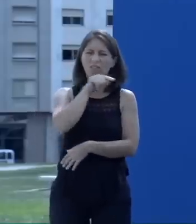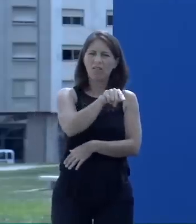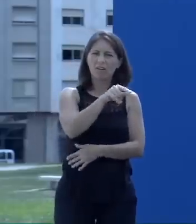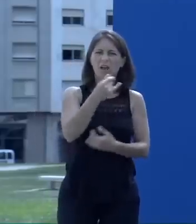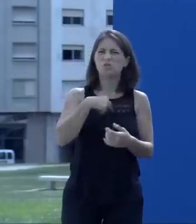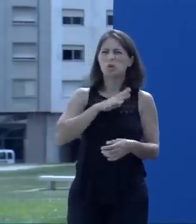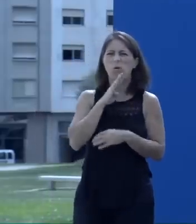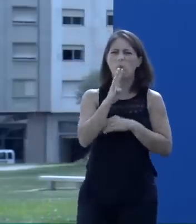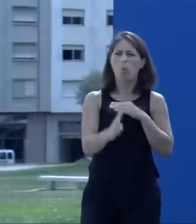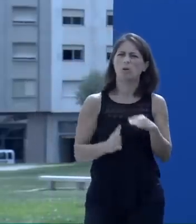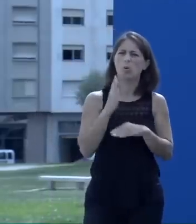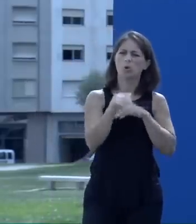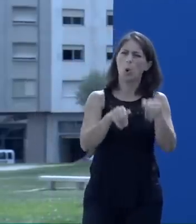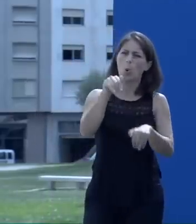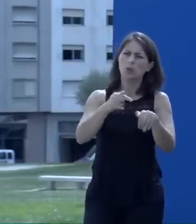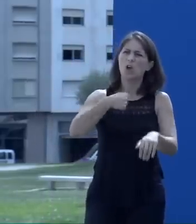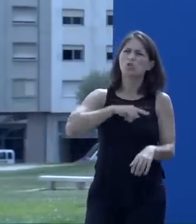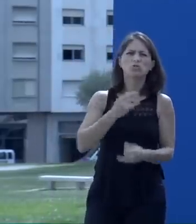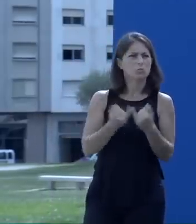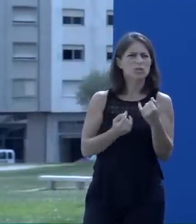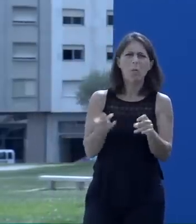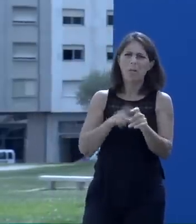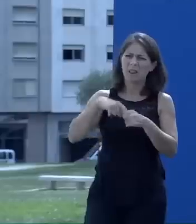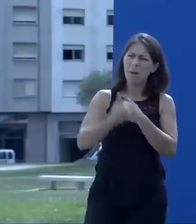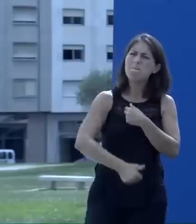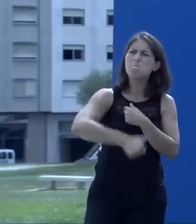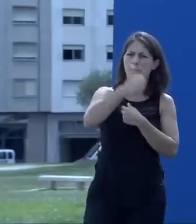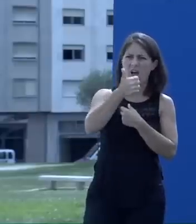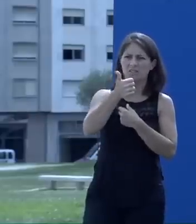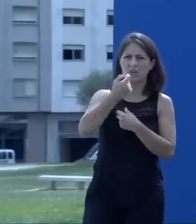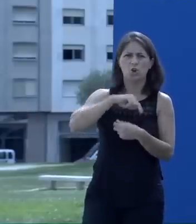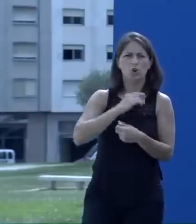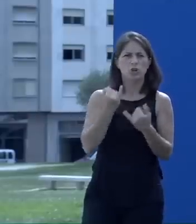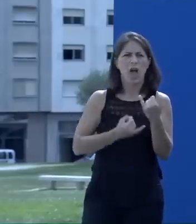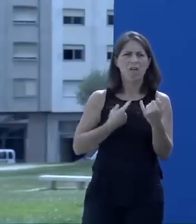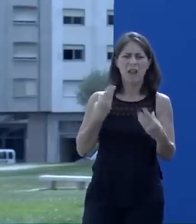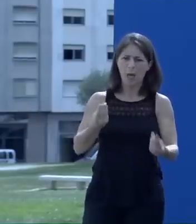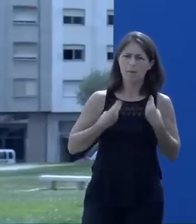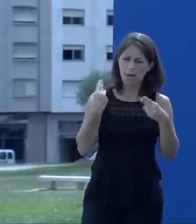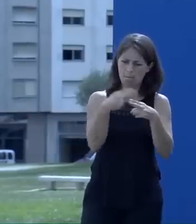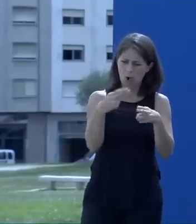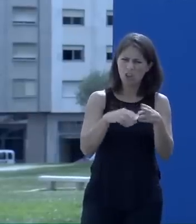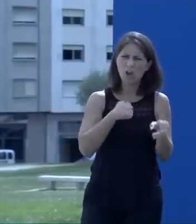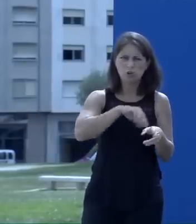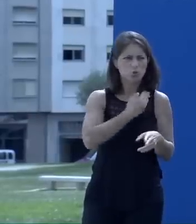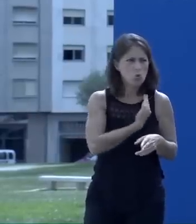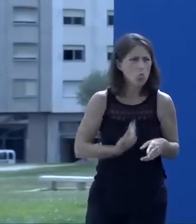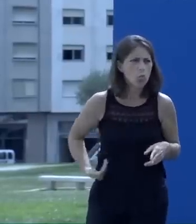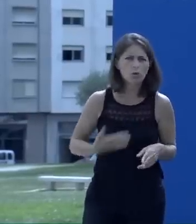cada 4 anos. Queremos participar máis, queremos ser donas e donos da vida política e donas e donos da política